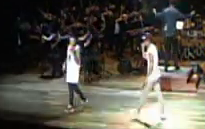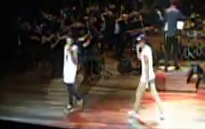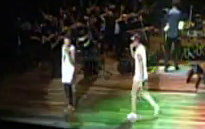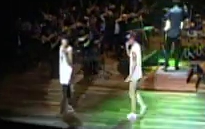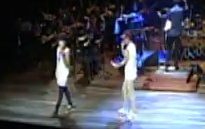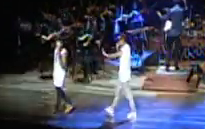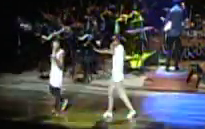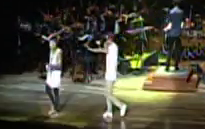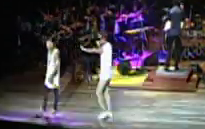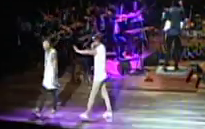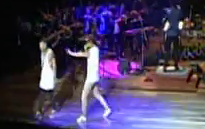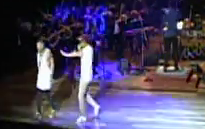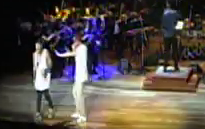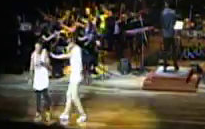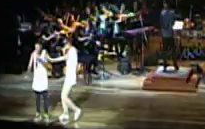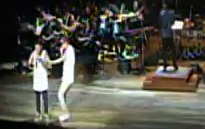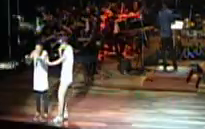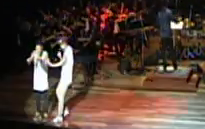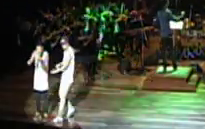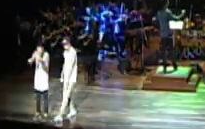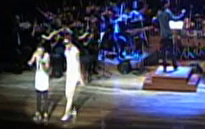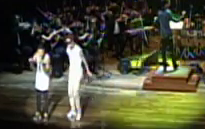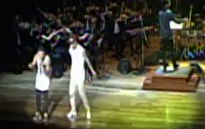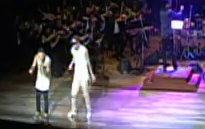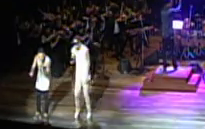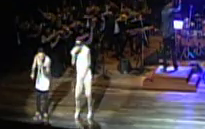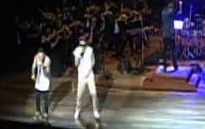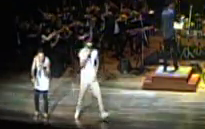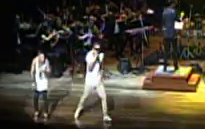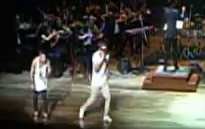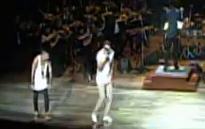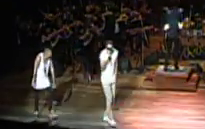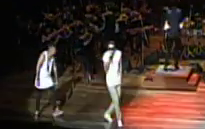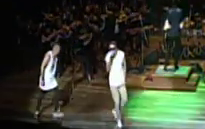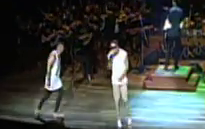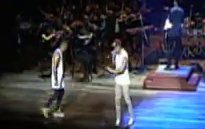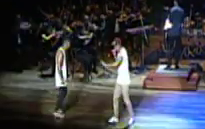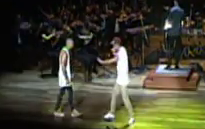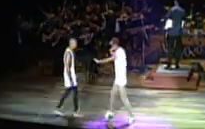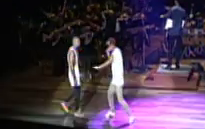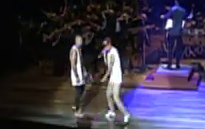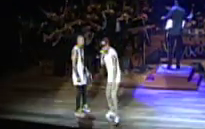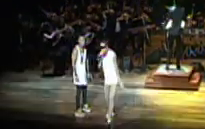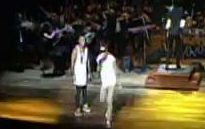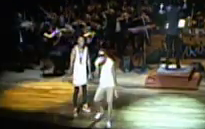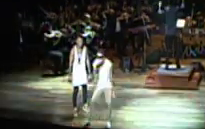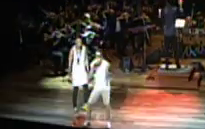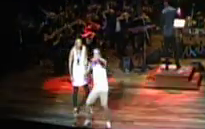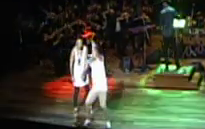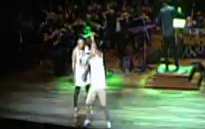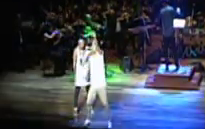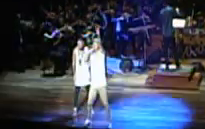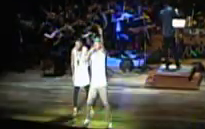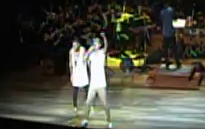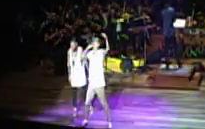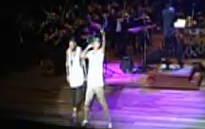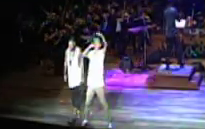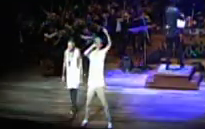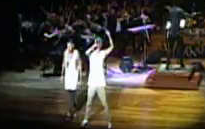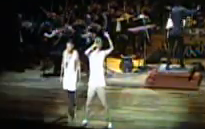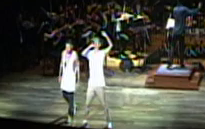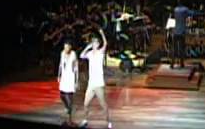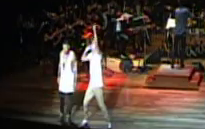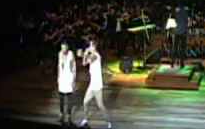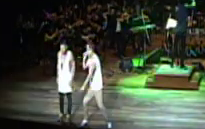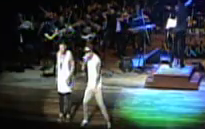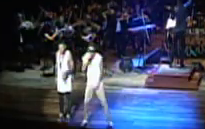La mano al Papa, con todo respeto, aquí es África, Pulger, Kulmundi, Busibi, Starsky, pura vida para todos